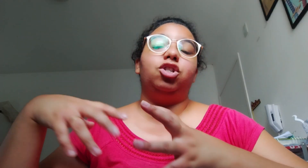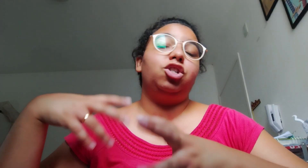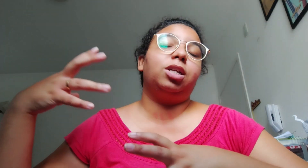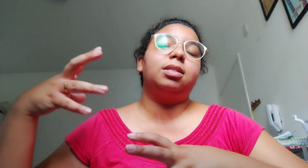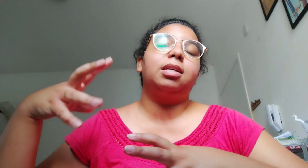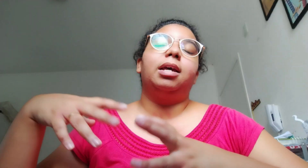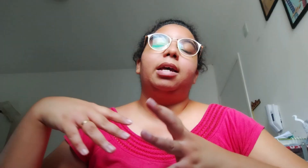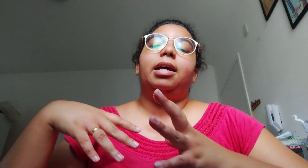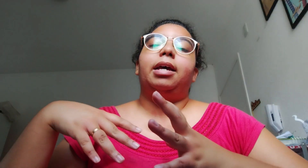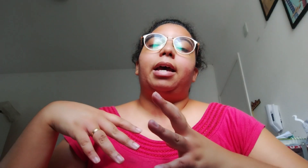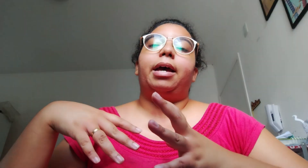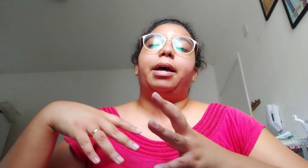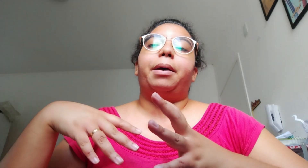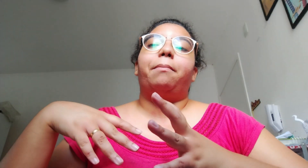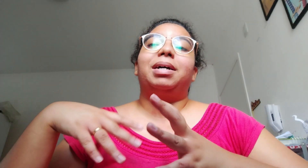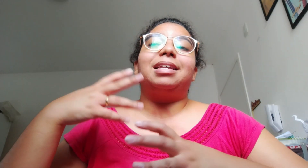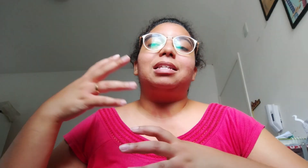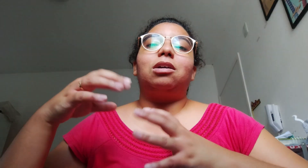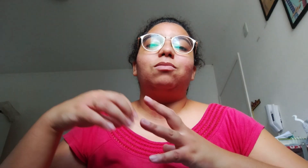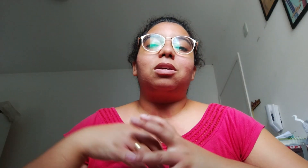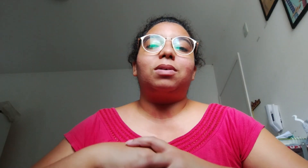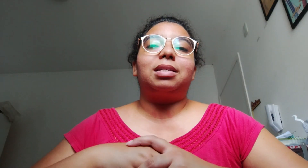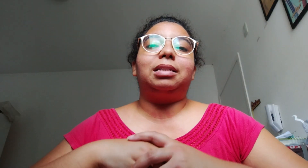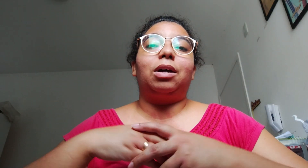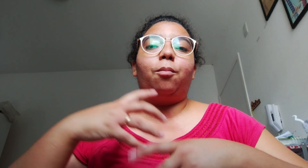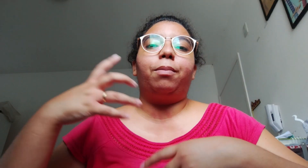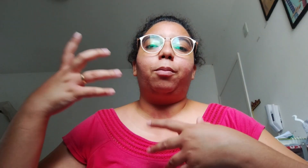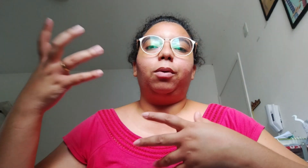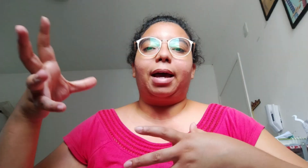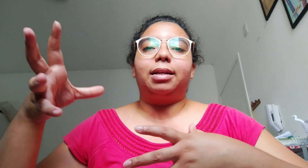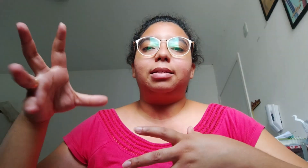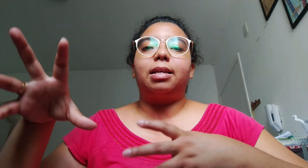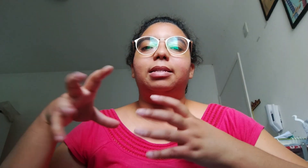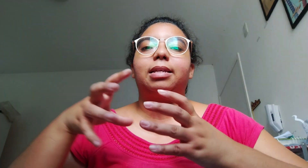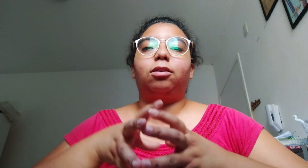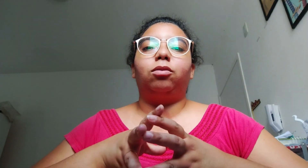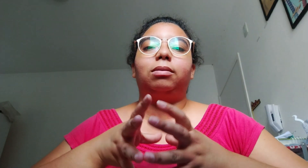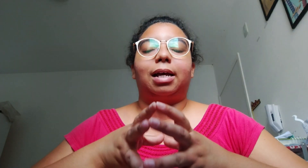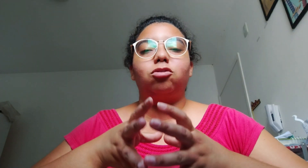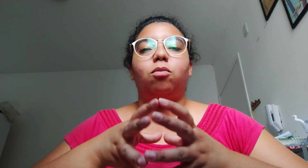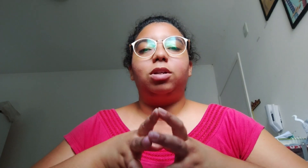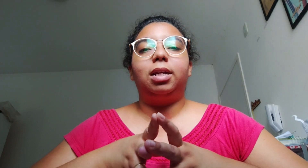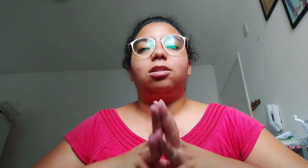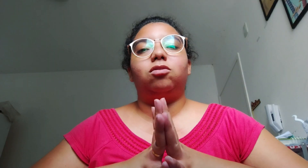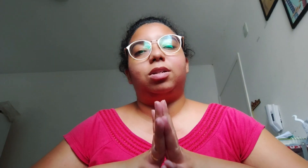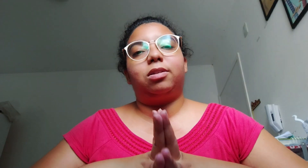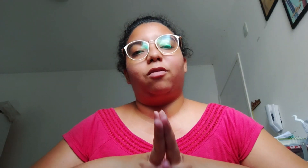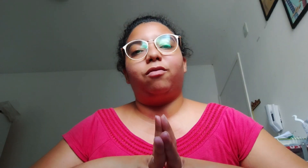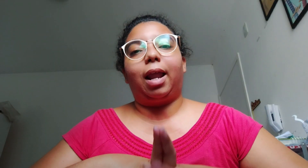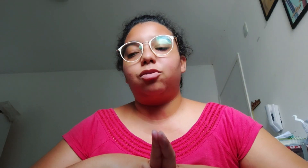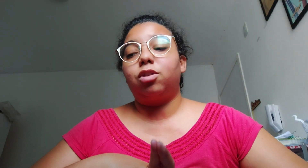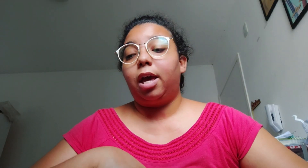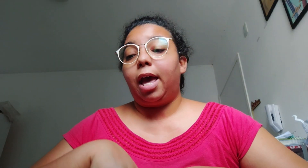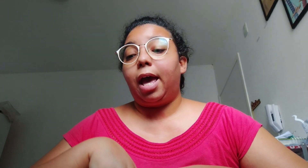Indígenas, mas eles não são assim tão populares, exceto nas comunidades onde eles são falados.